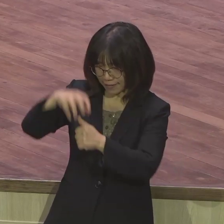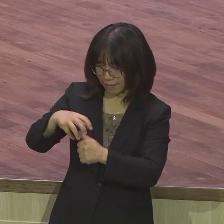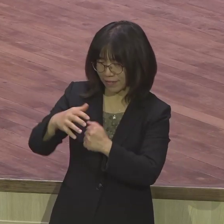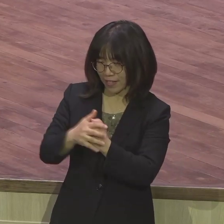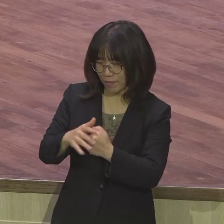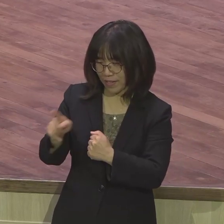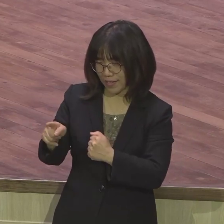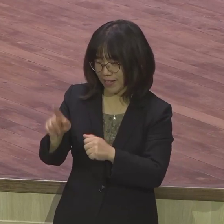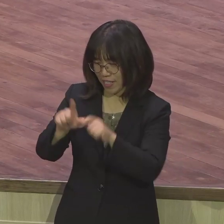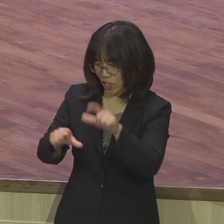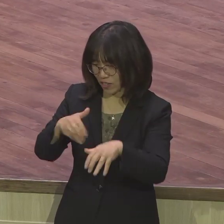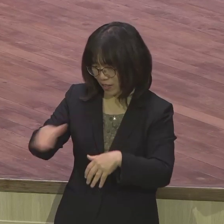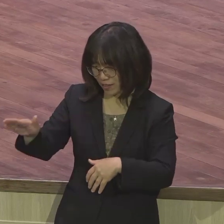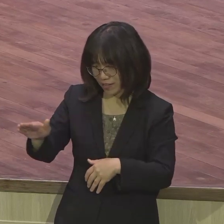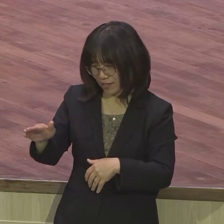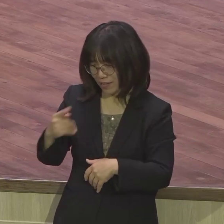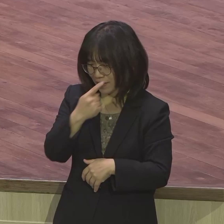본다고 막.